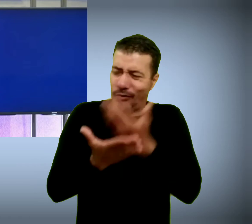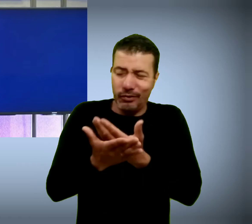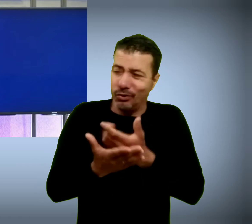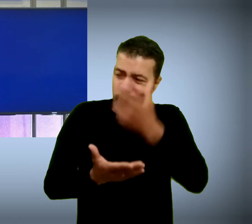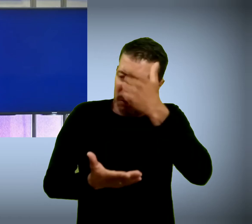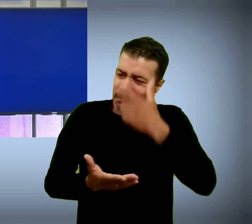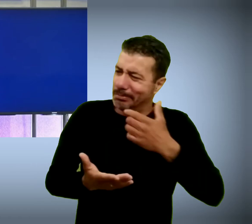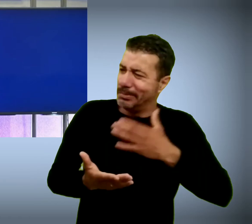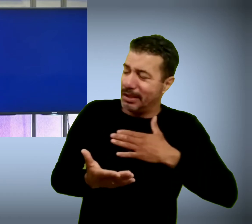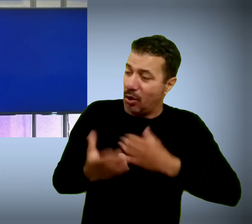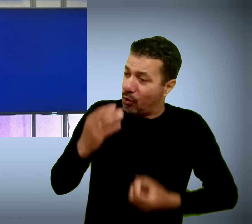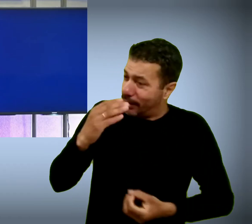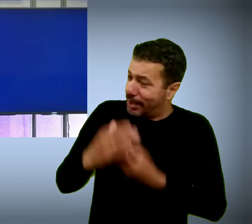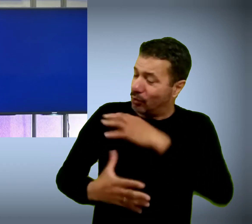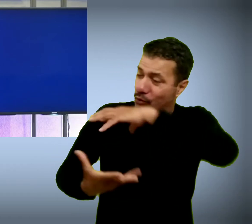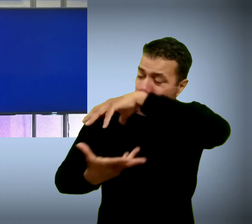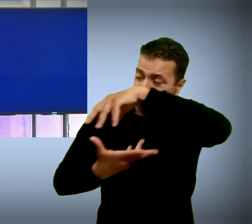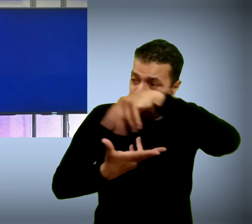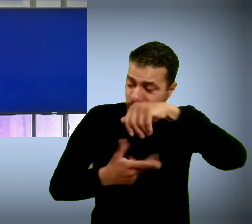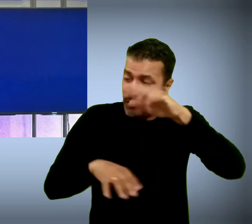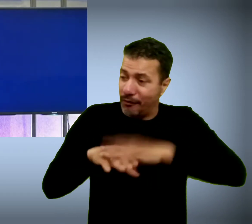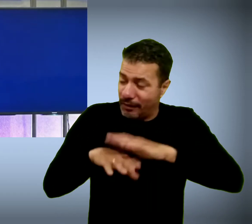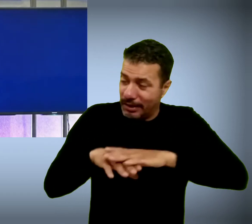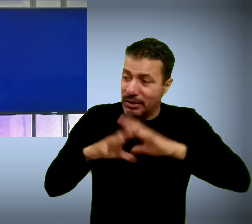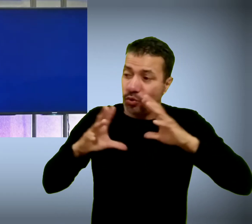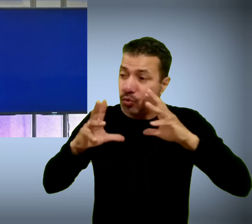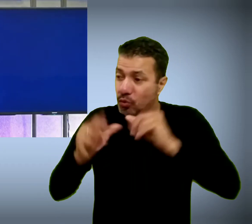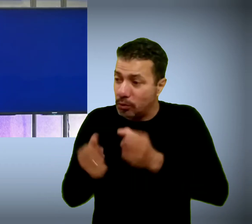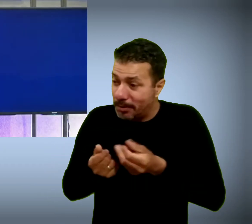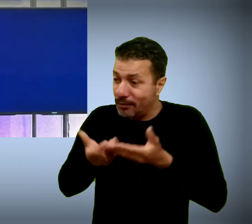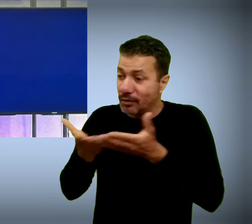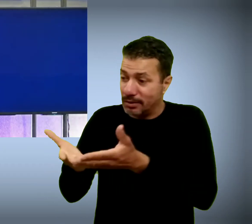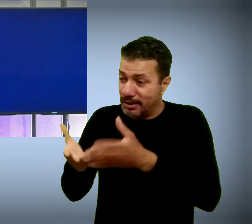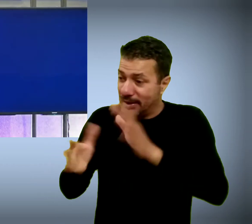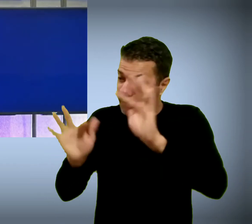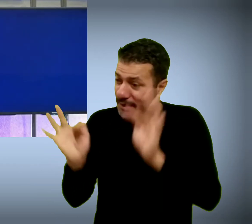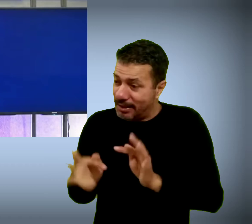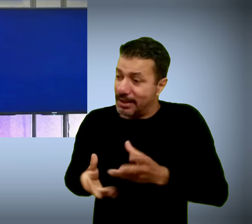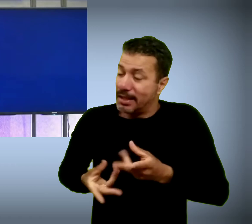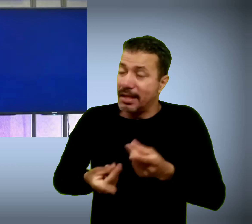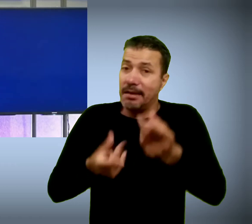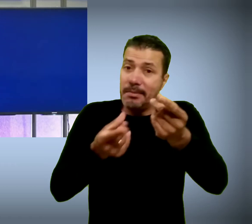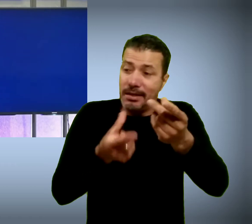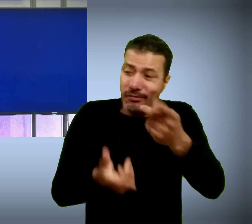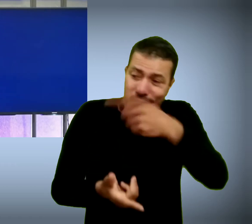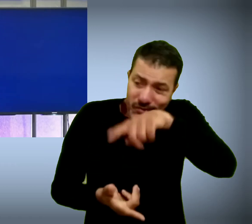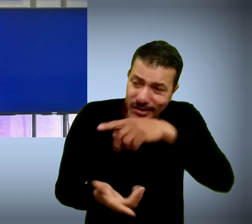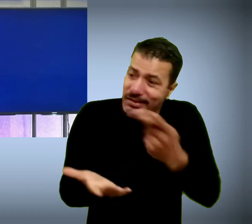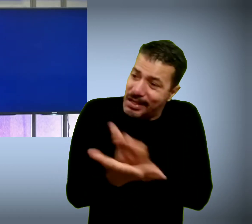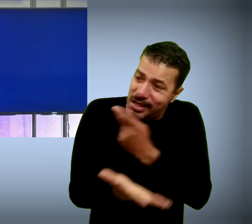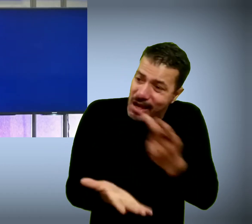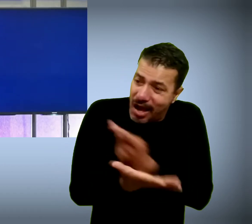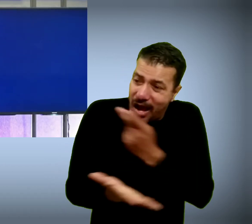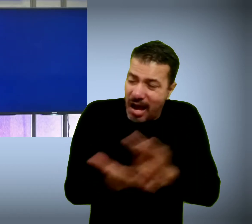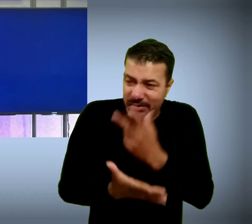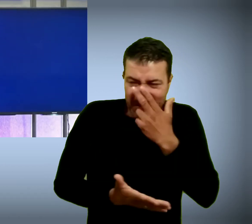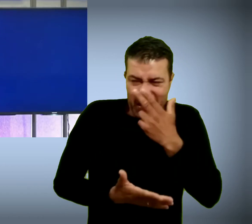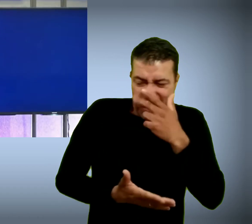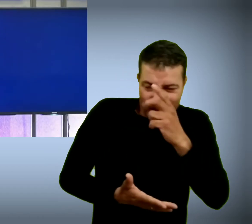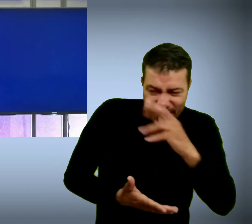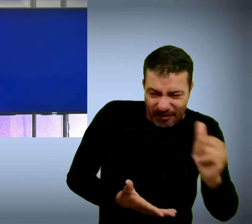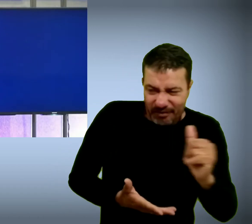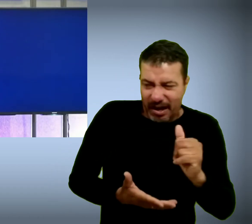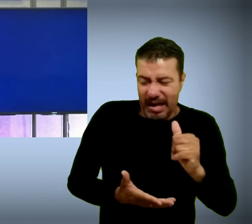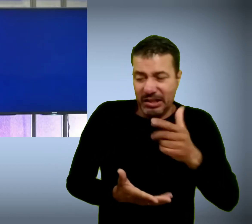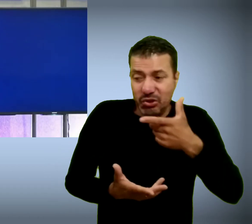que sou o Criador do universo, fiz isso tudo aqui para você ser feliz eternamente. Você cometeu um erro terrível e você acha que você mesmo